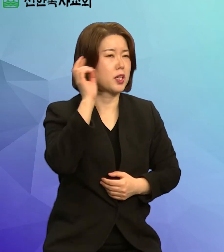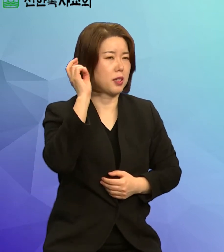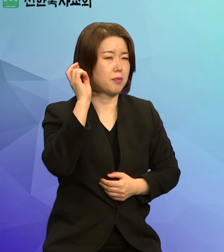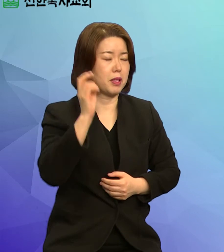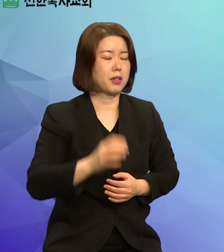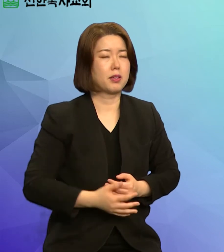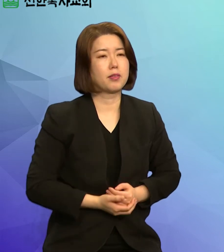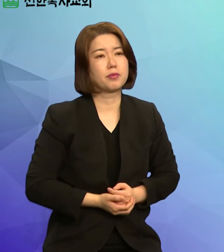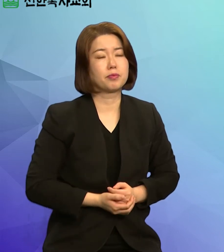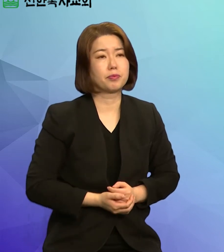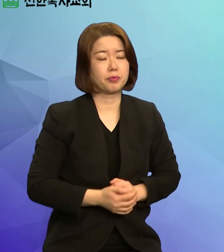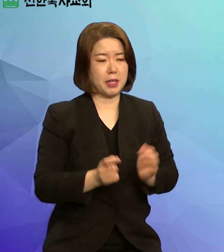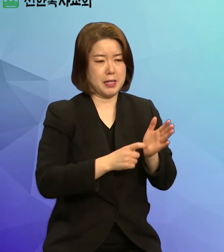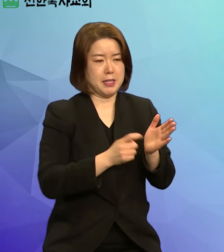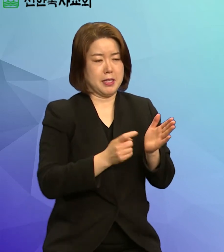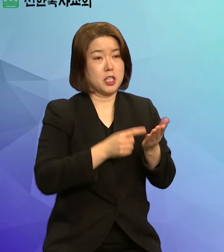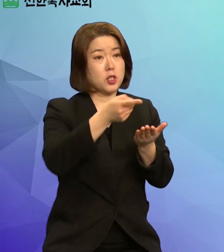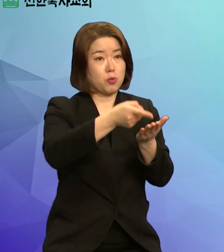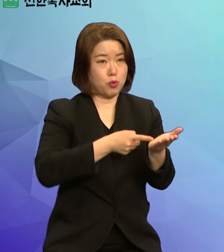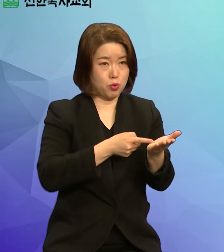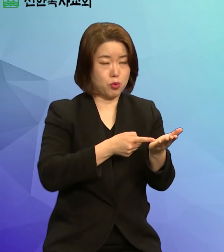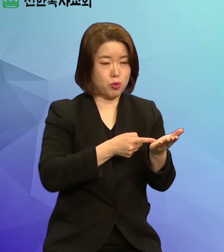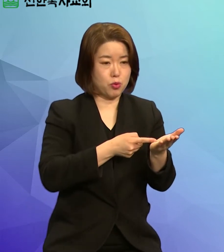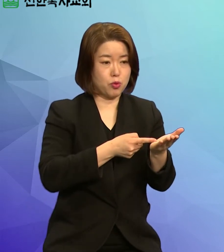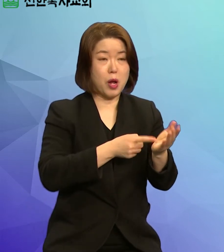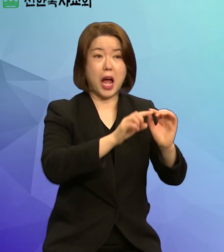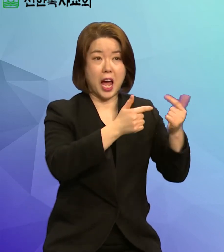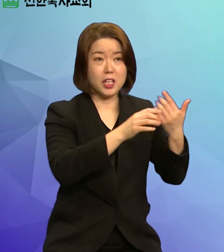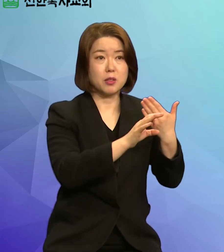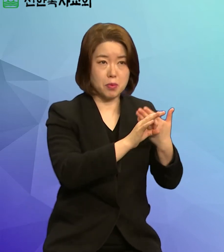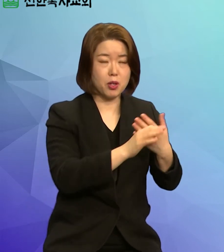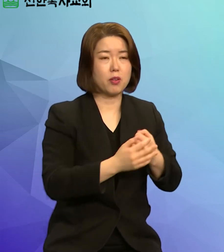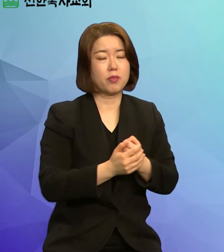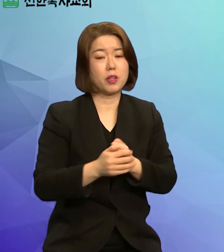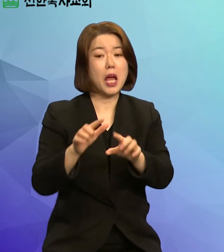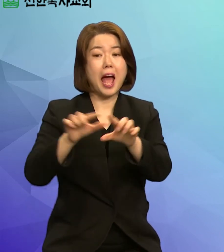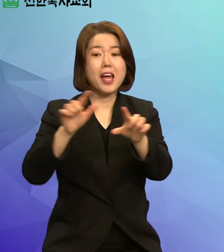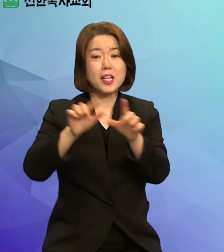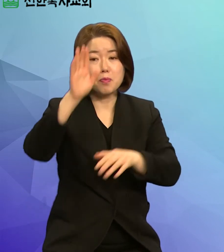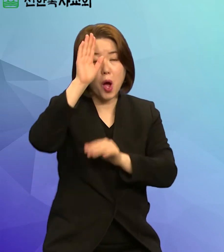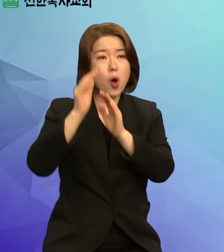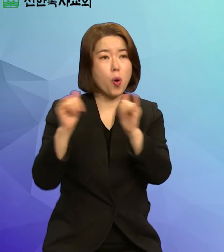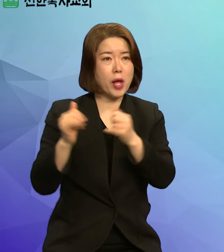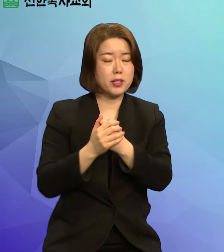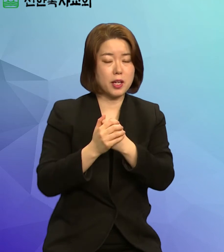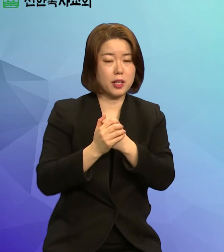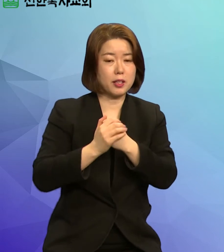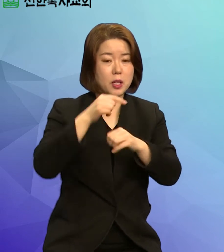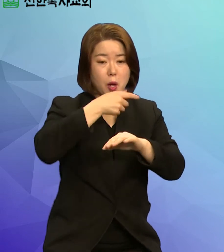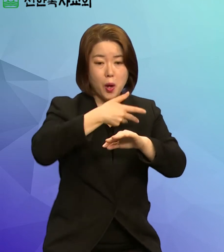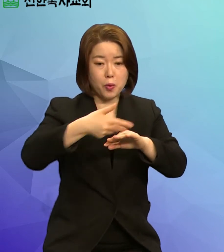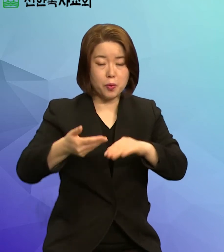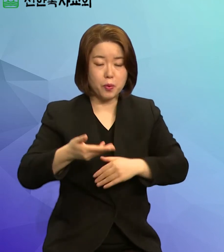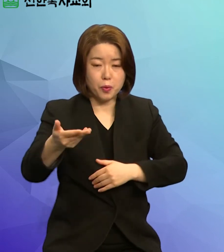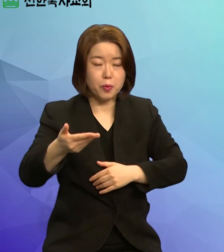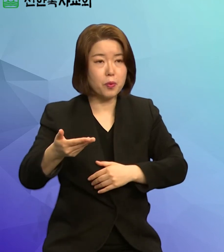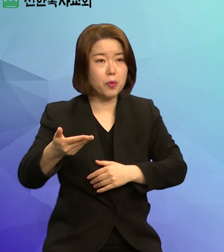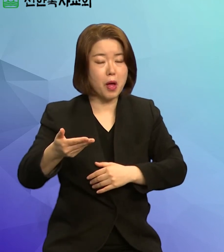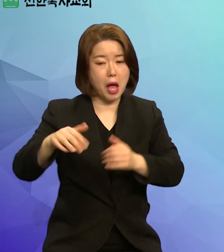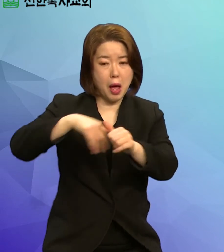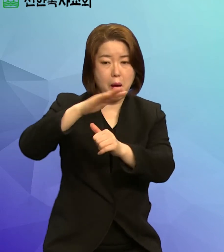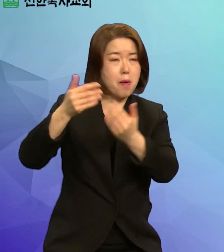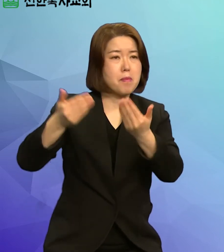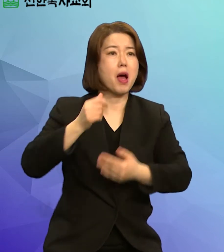거죠. 응급수술 케이스가 아닌 다음에는 일반 환자들은 수혈을 할 만한 상황도 못